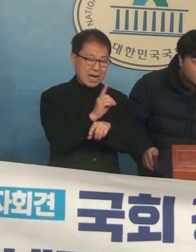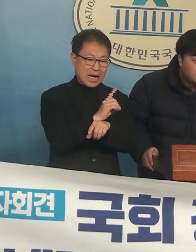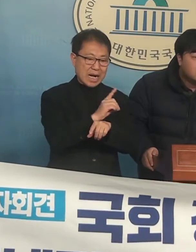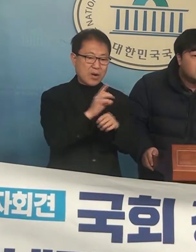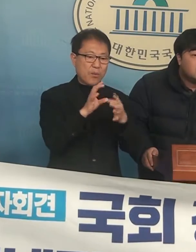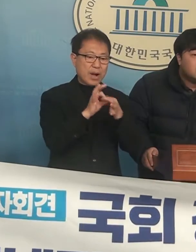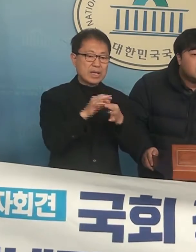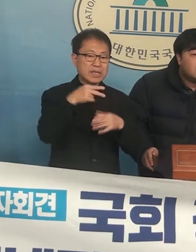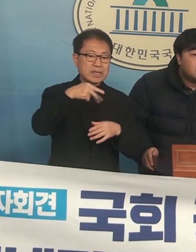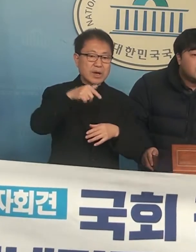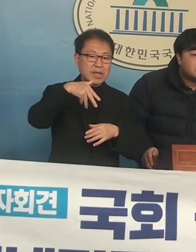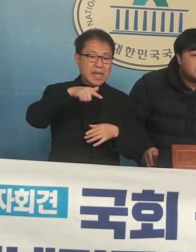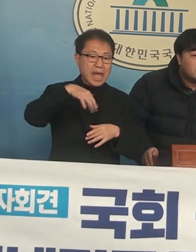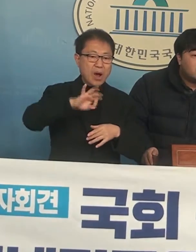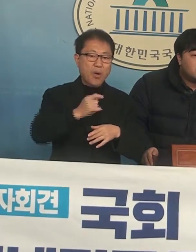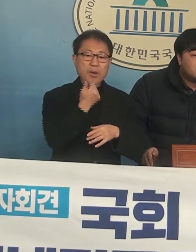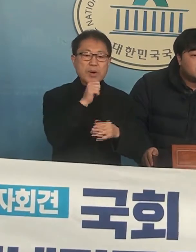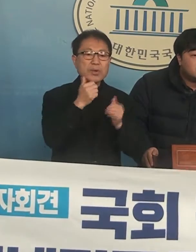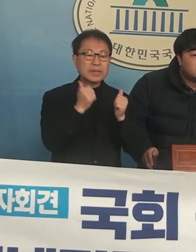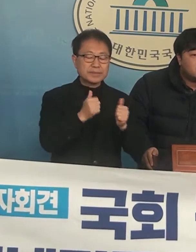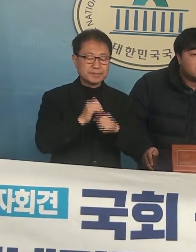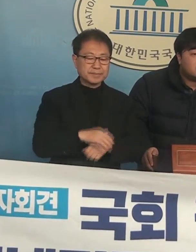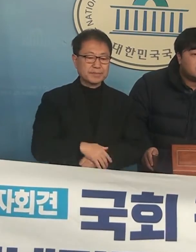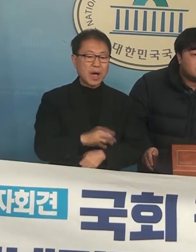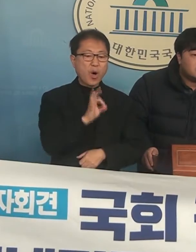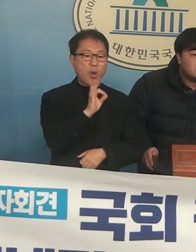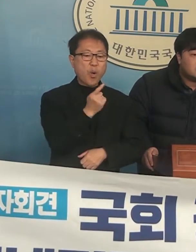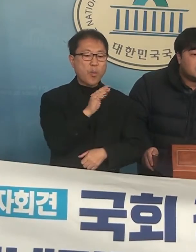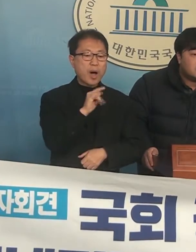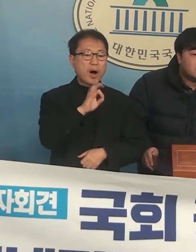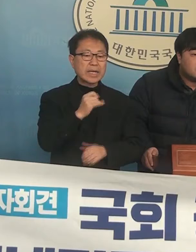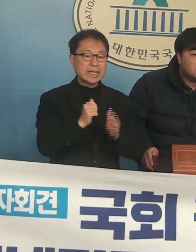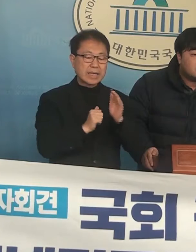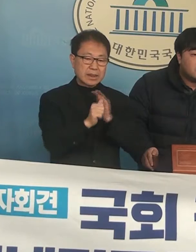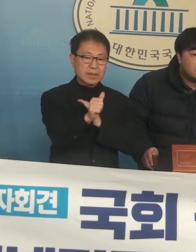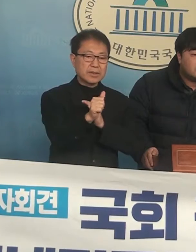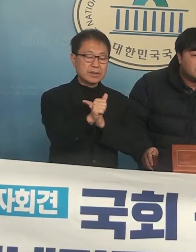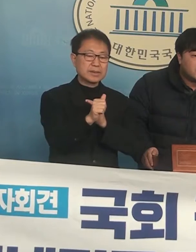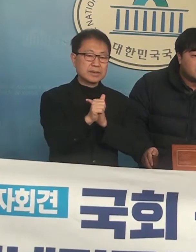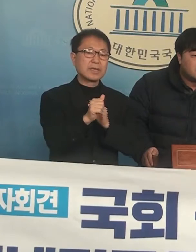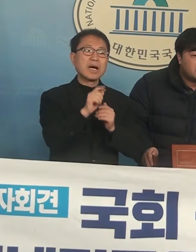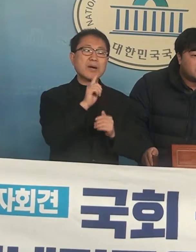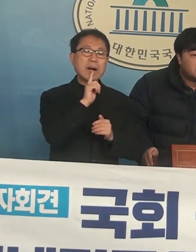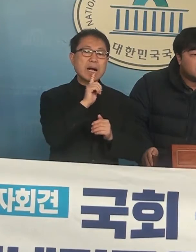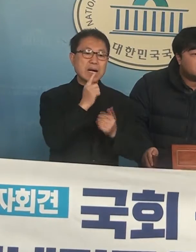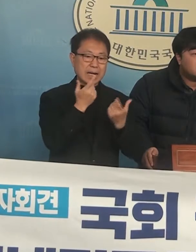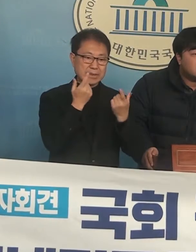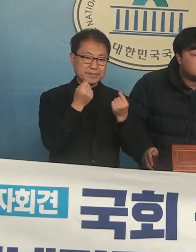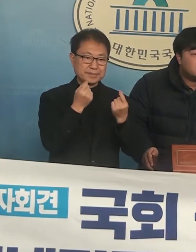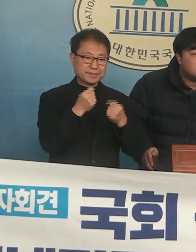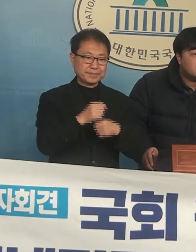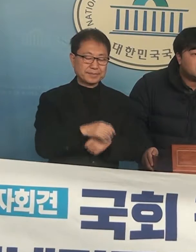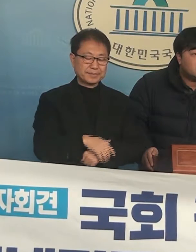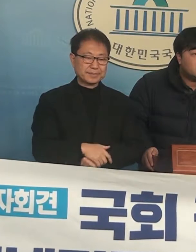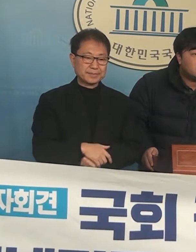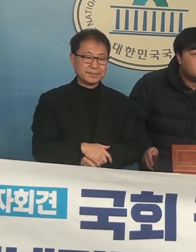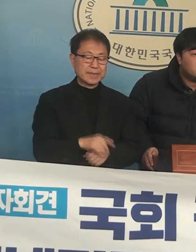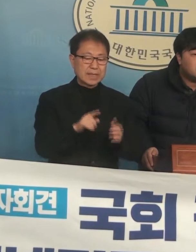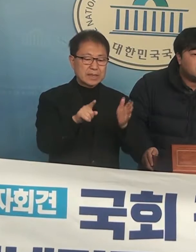변호사라고 합니다. 앞서 오병일 진보네트워크 센터 활동가님께서 말씀해